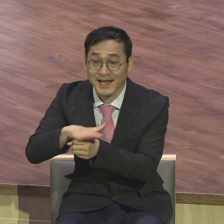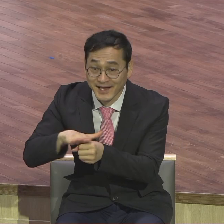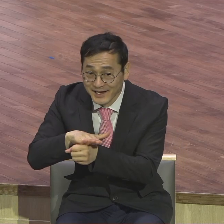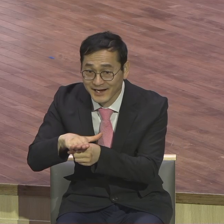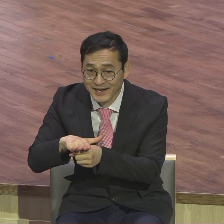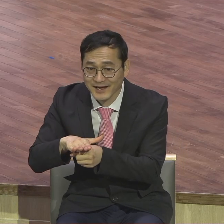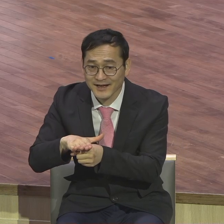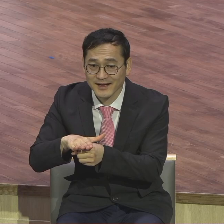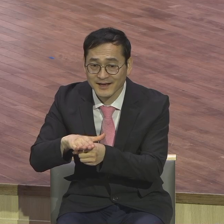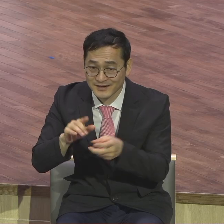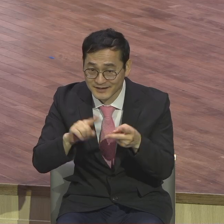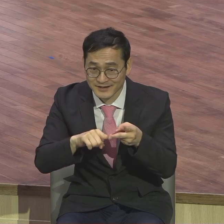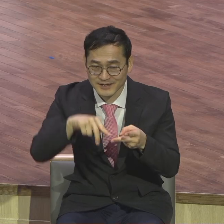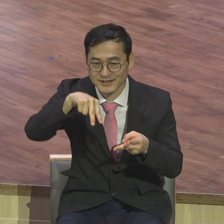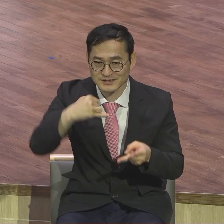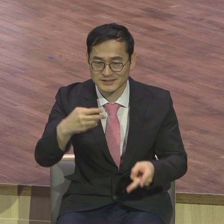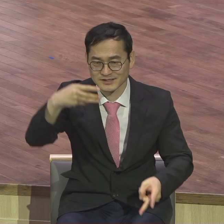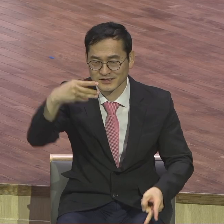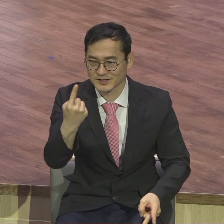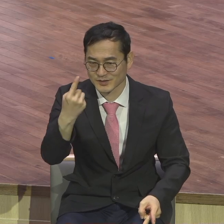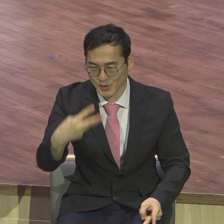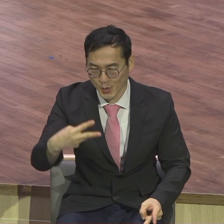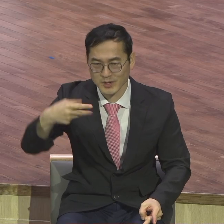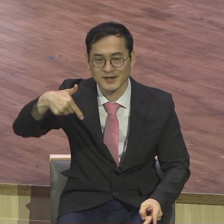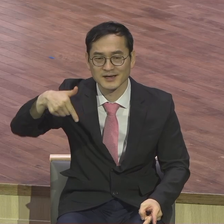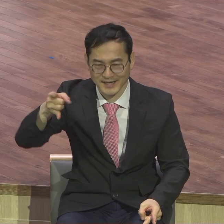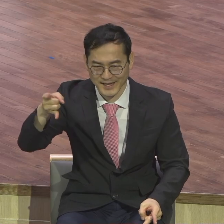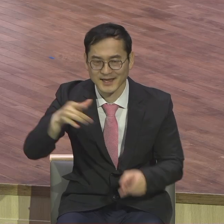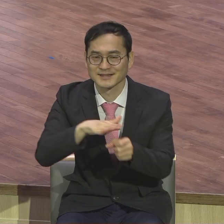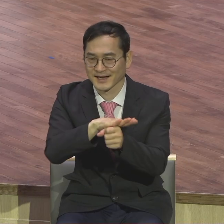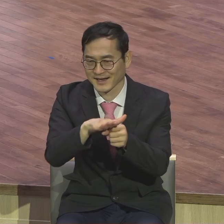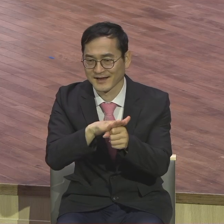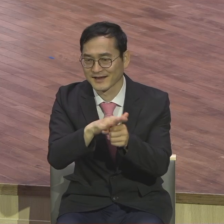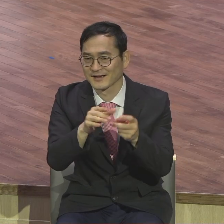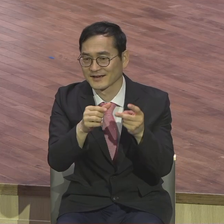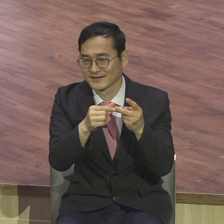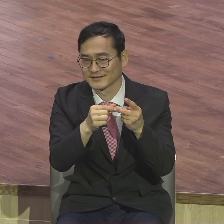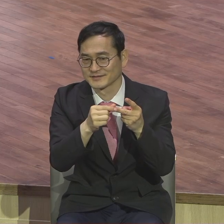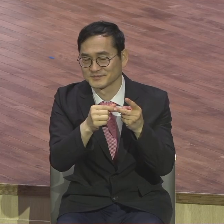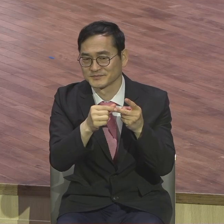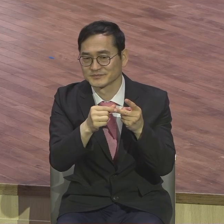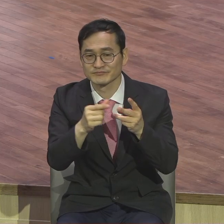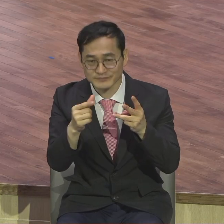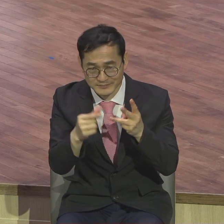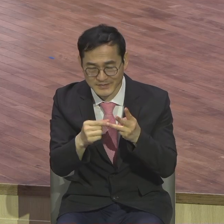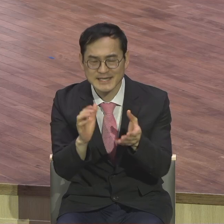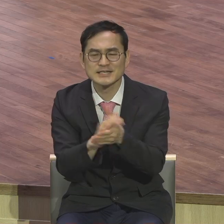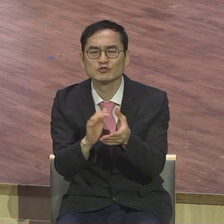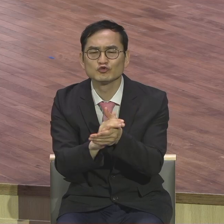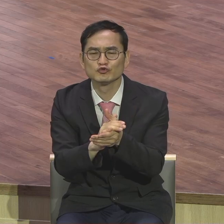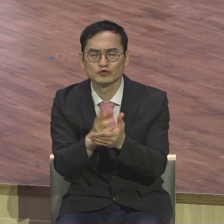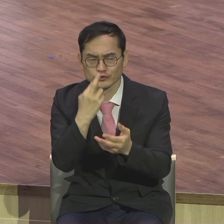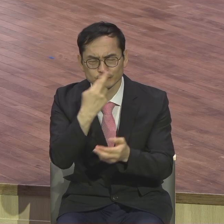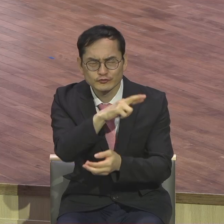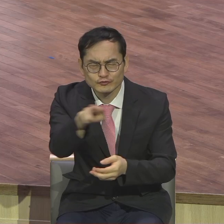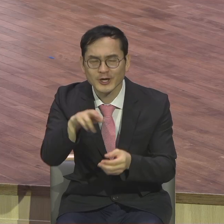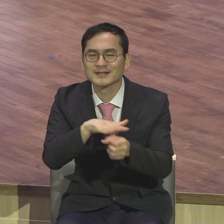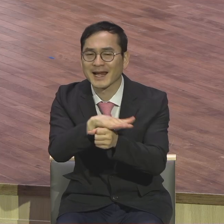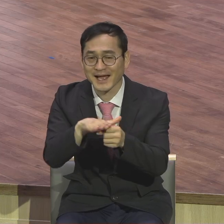사랑은 스톨계라고 합니다. 스톨계. 가족간의 사랑. 그리고 친구, 우정,